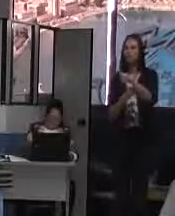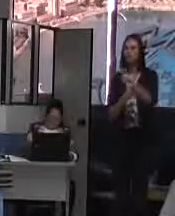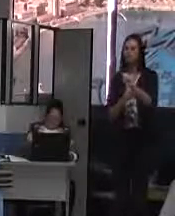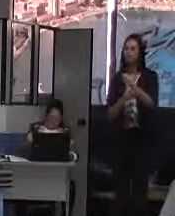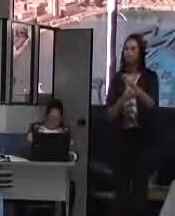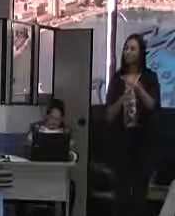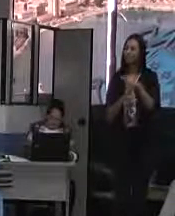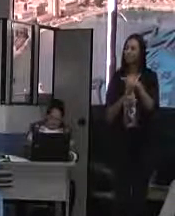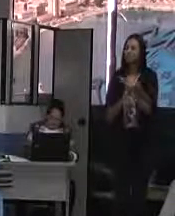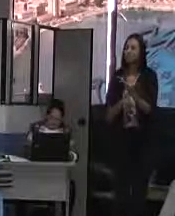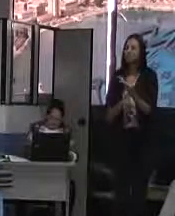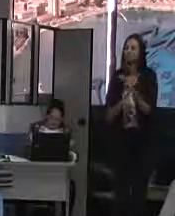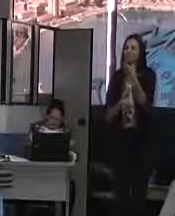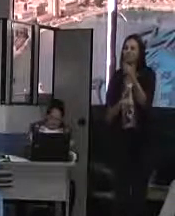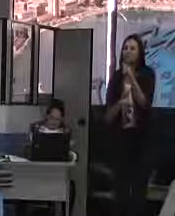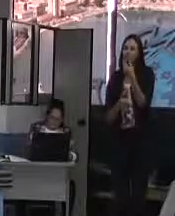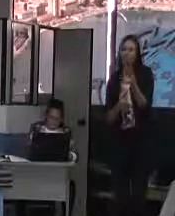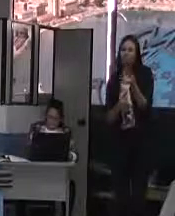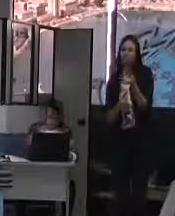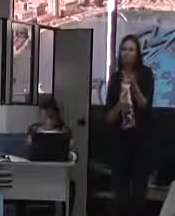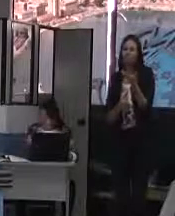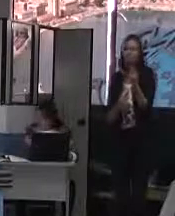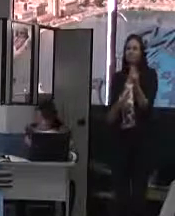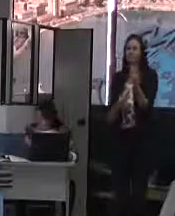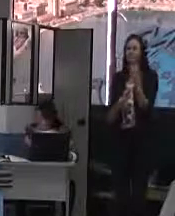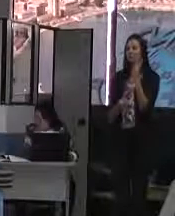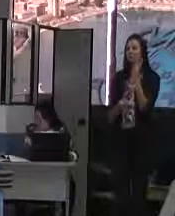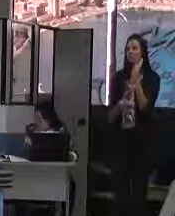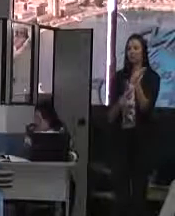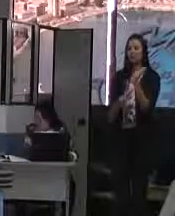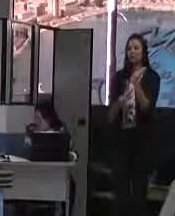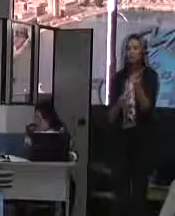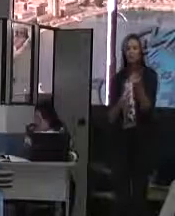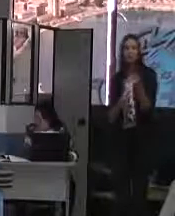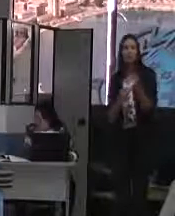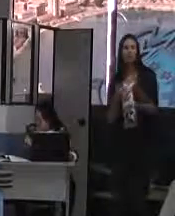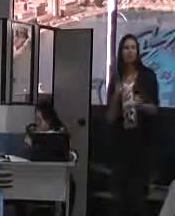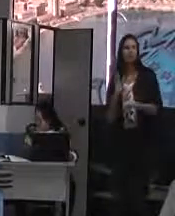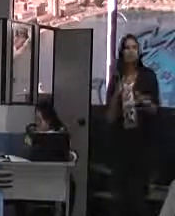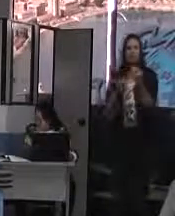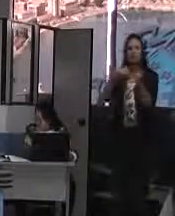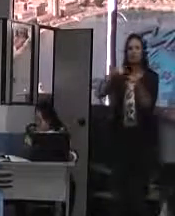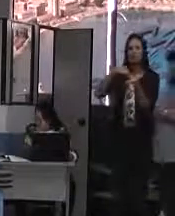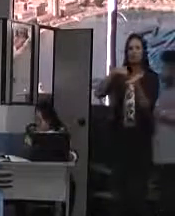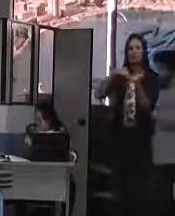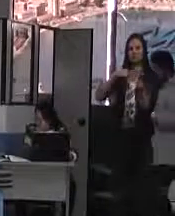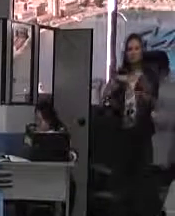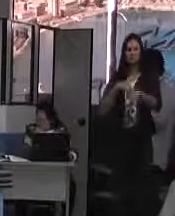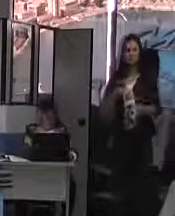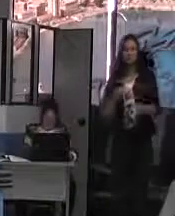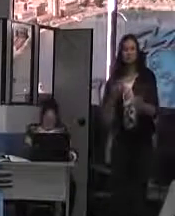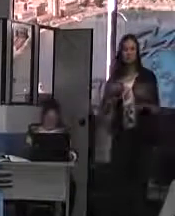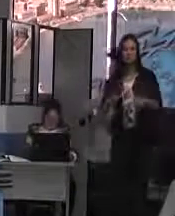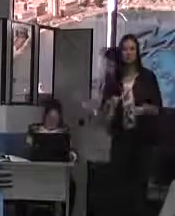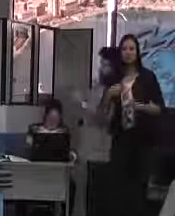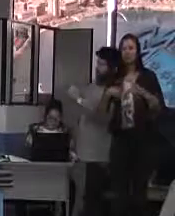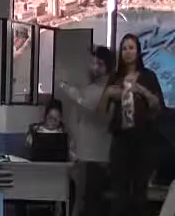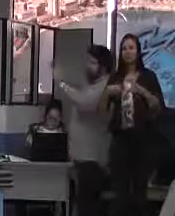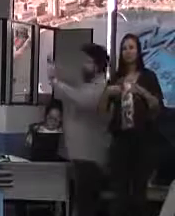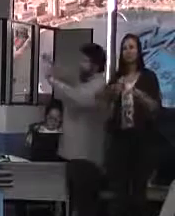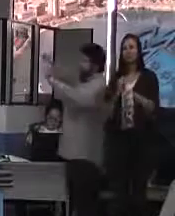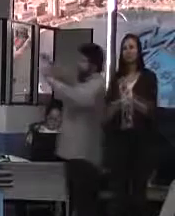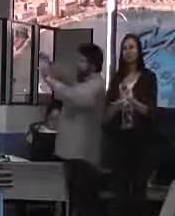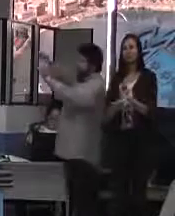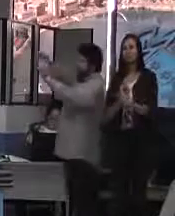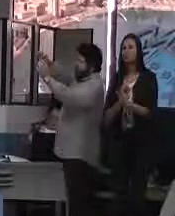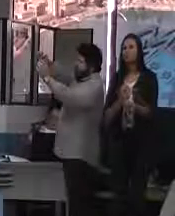menino, mas muito popular, e foi primeiro secretário aqui nesta casa.